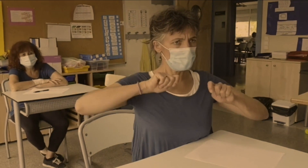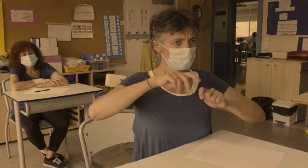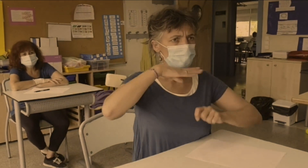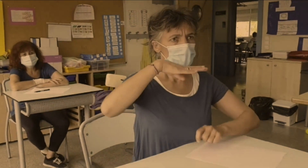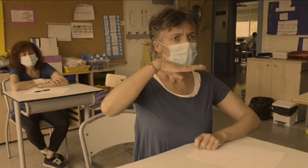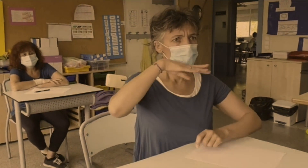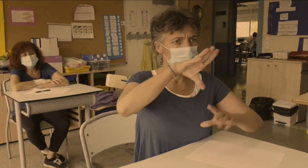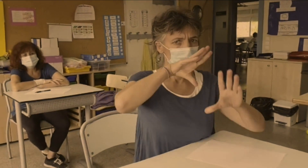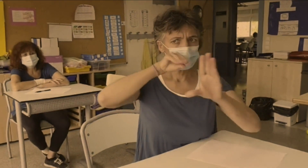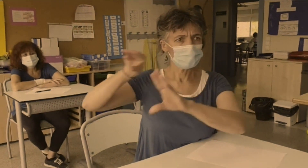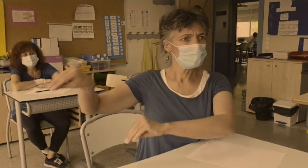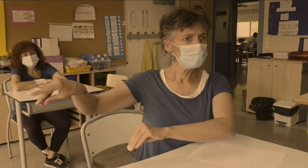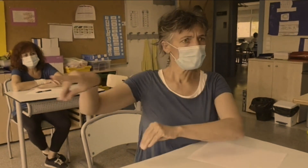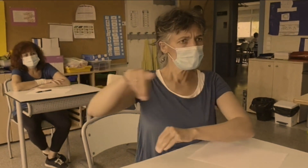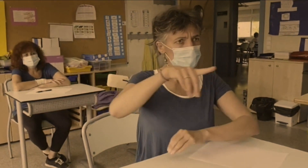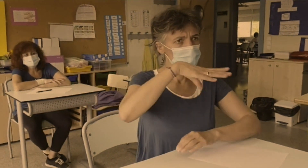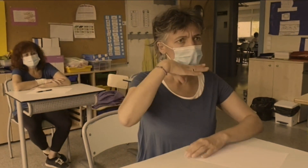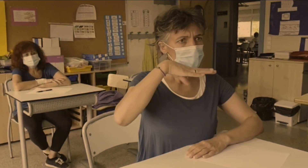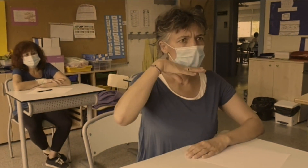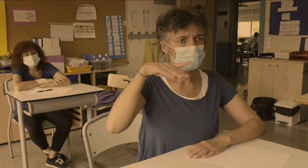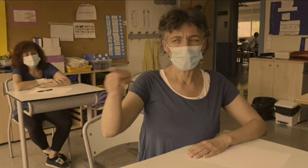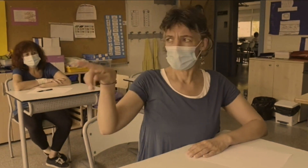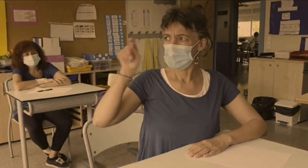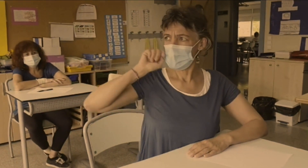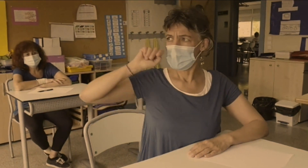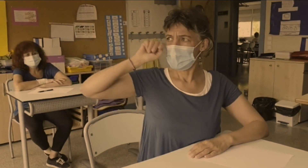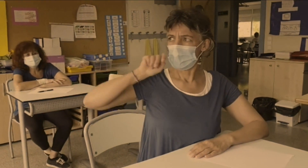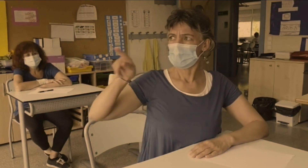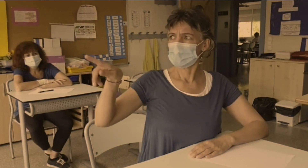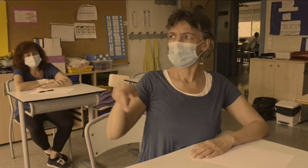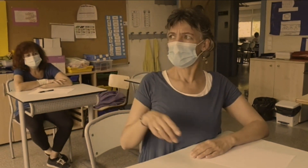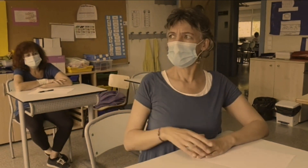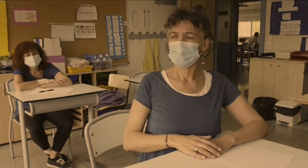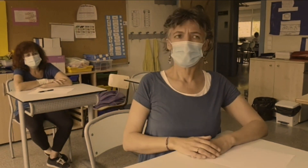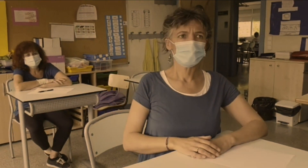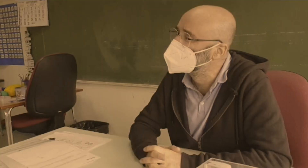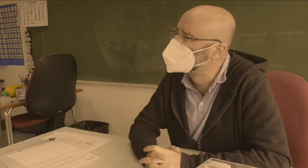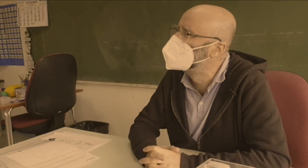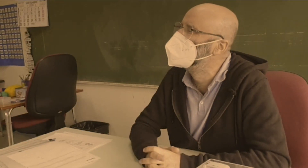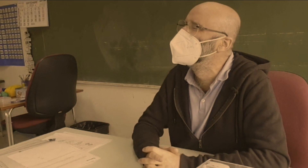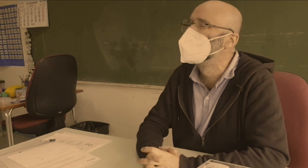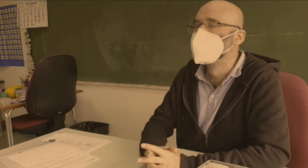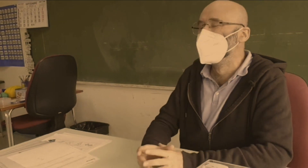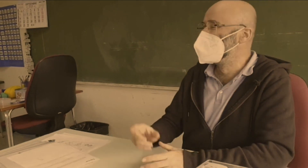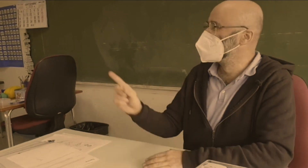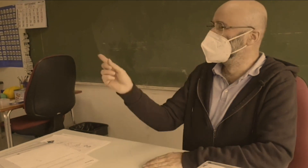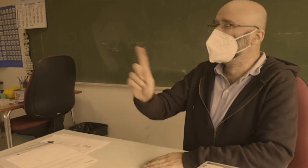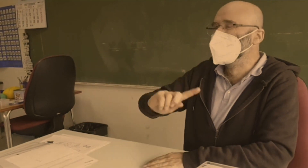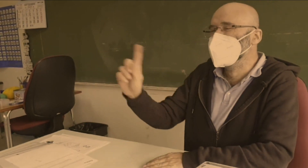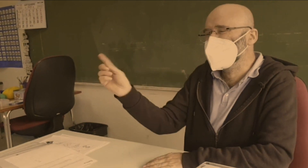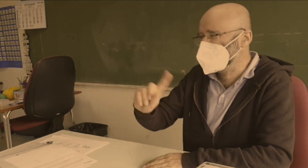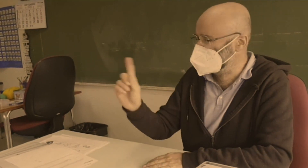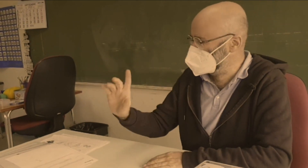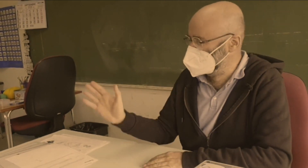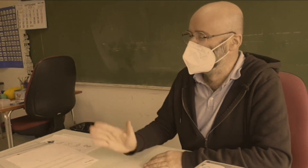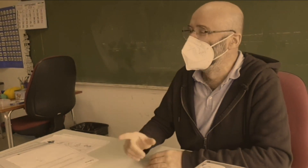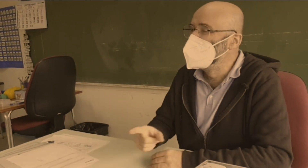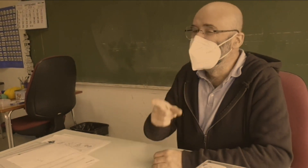Profe, profe, pero está llorando, estás enfadado, le has regañado, está llorando, mírale.